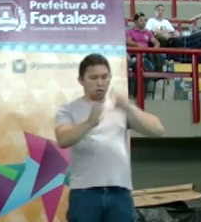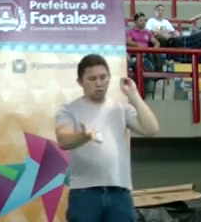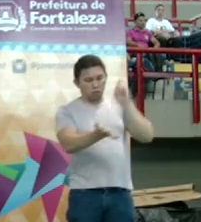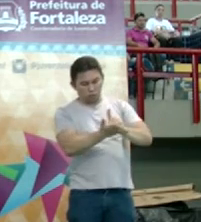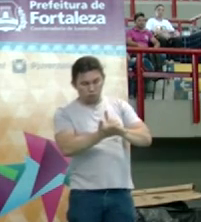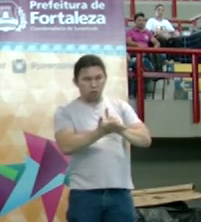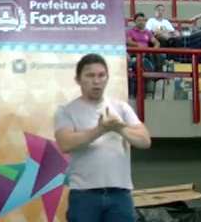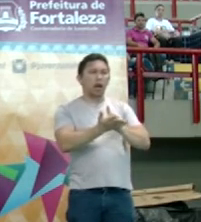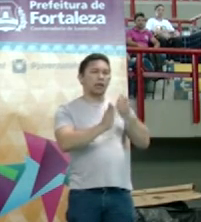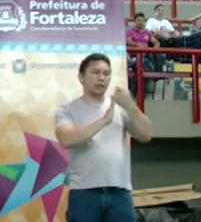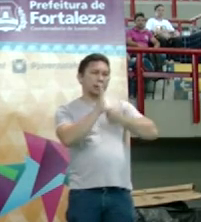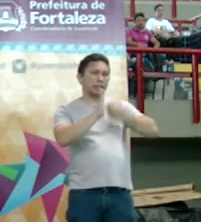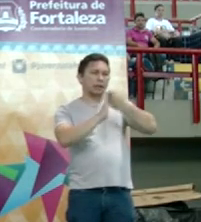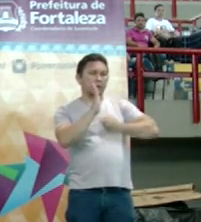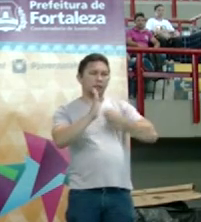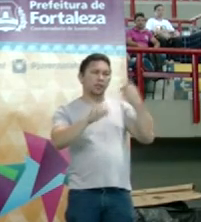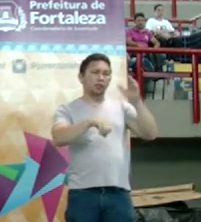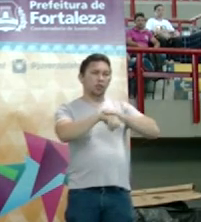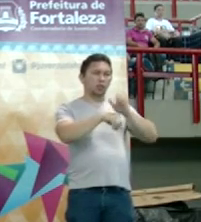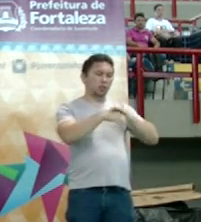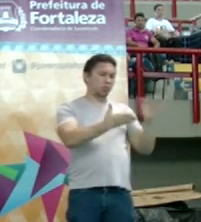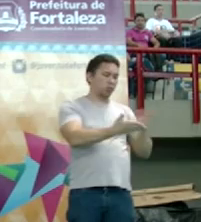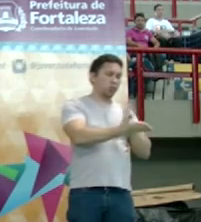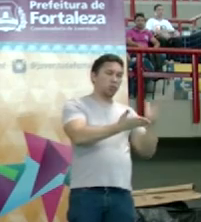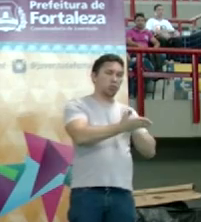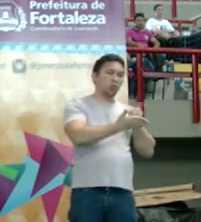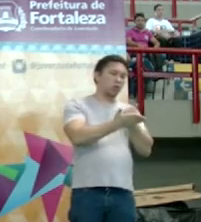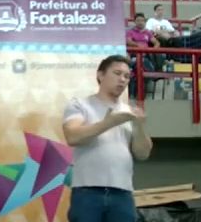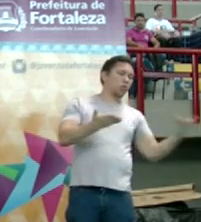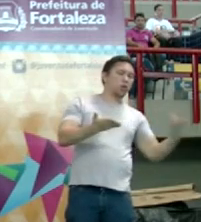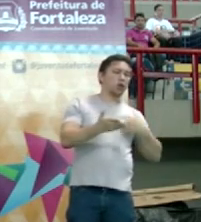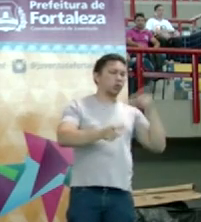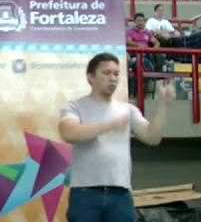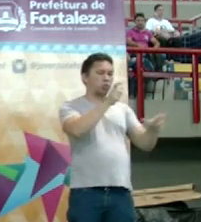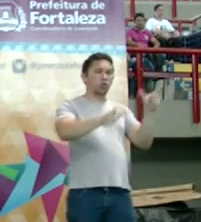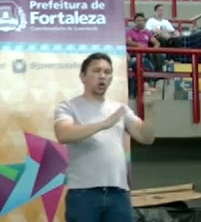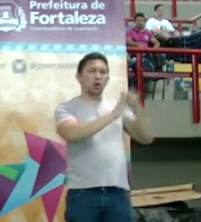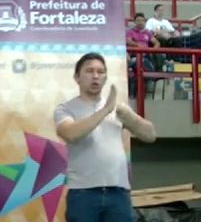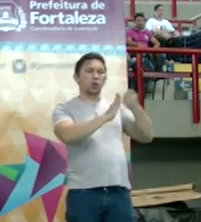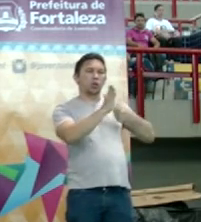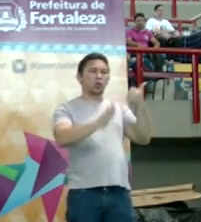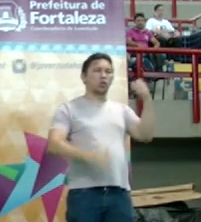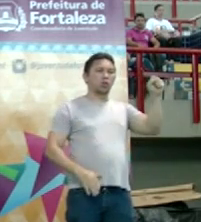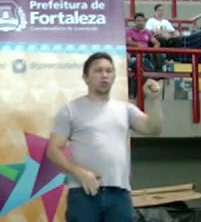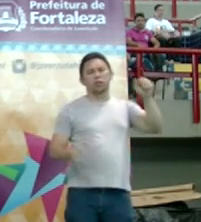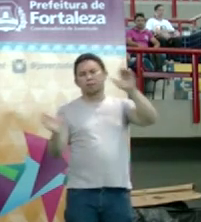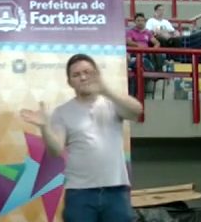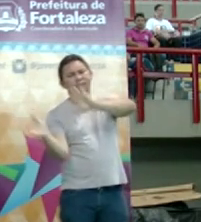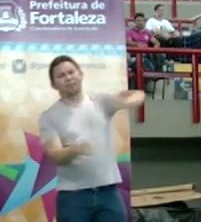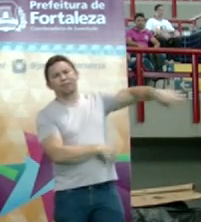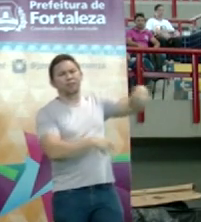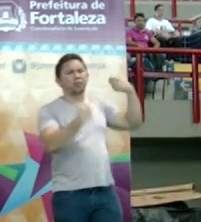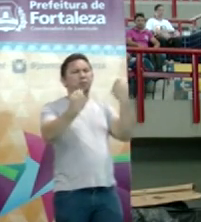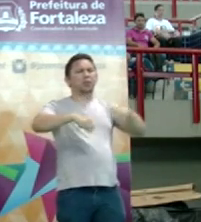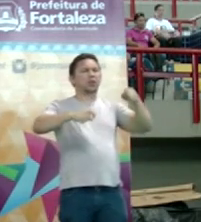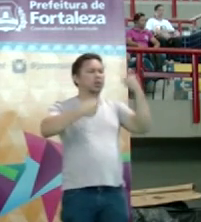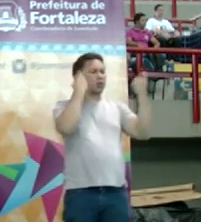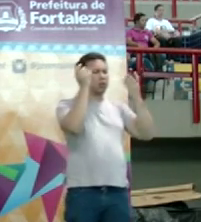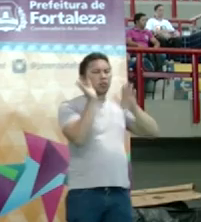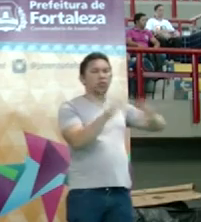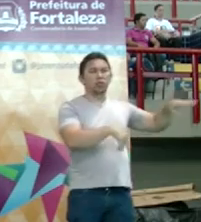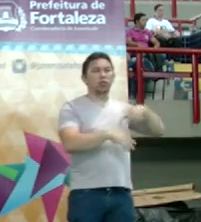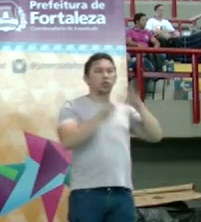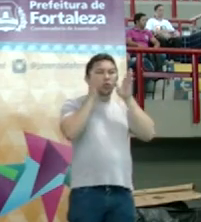Redação. Ela ensina no livro dela 18 maneiras, mas esqueçam essas 18 maneiras que